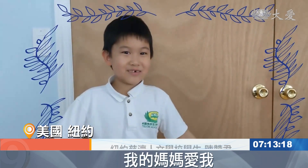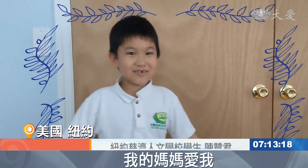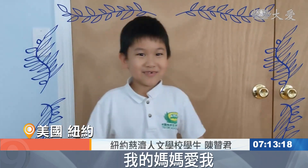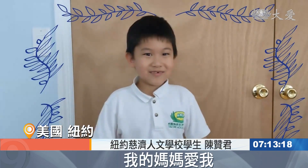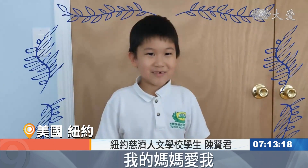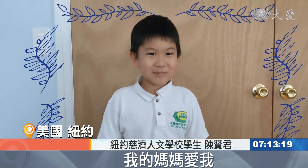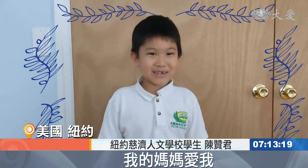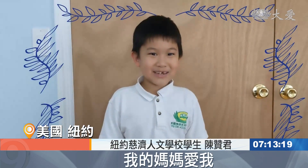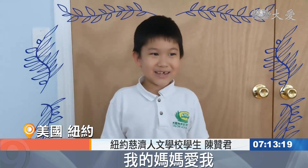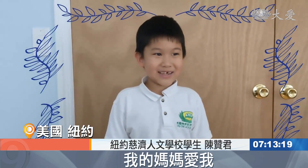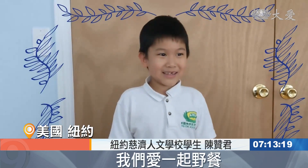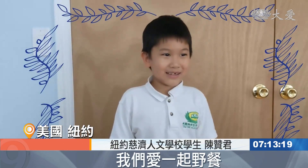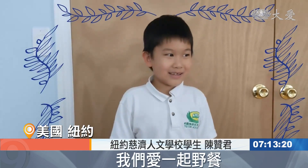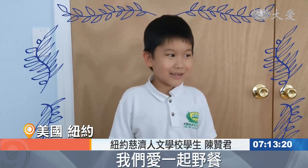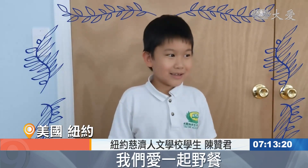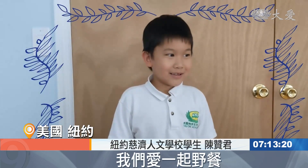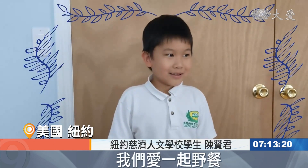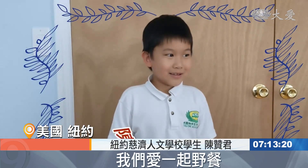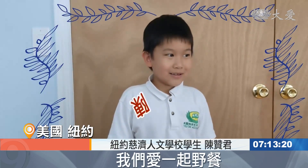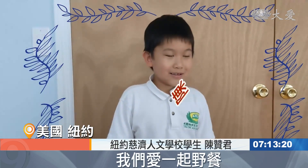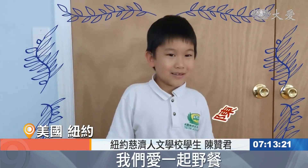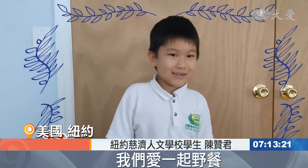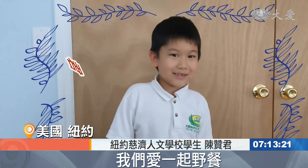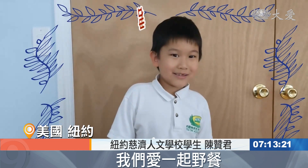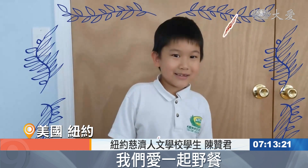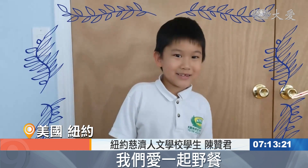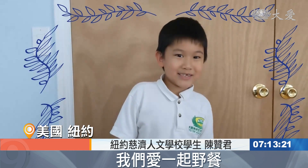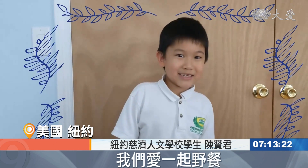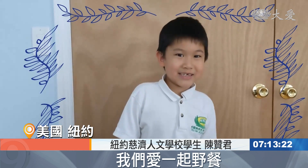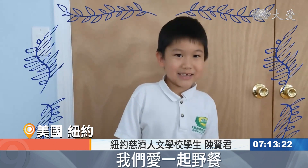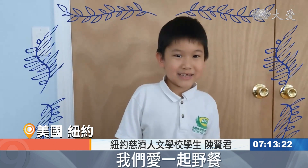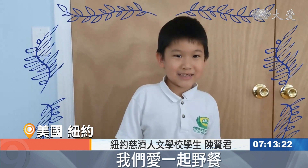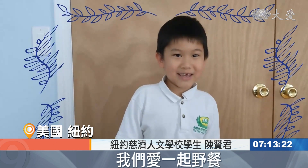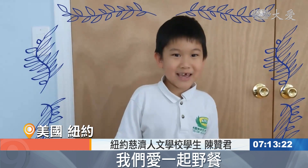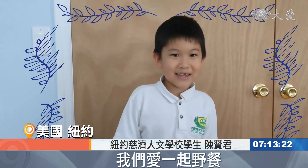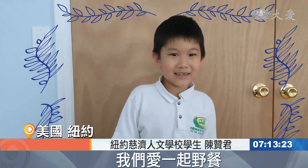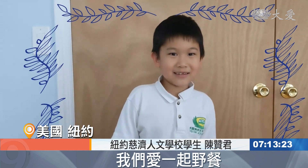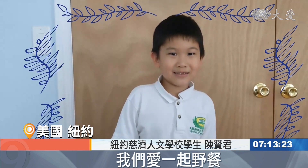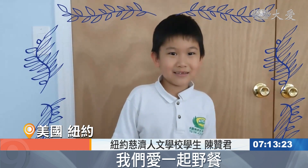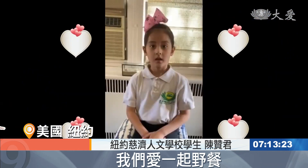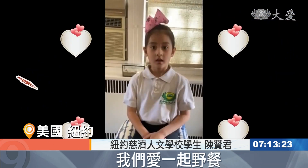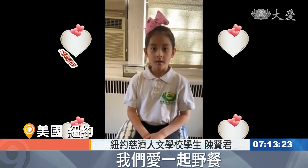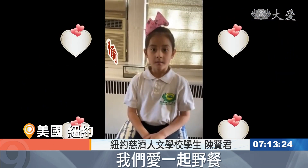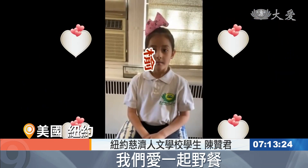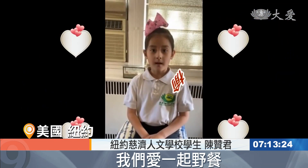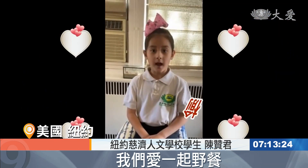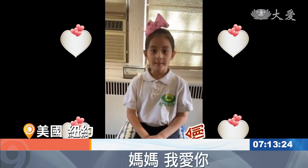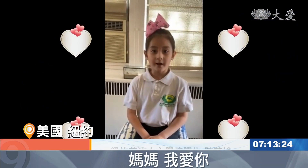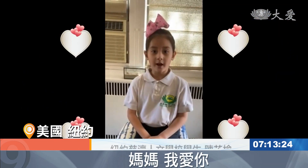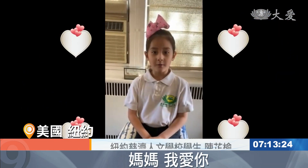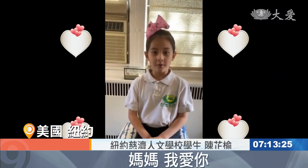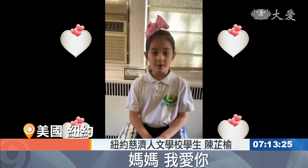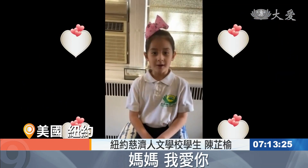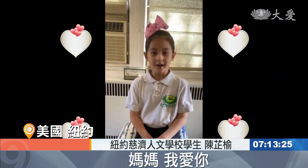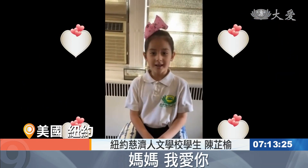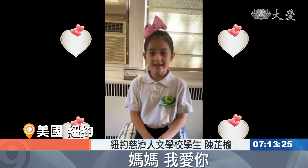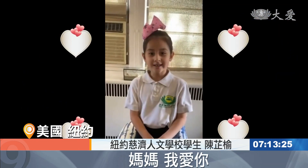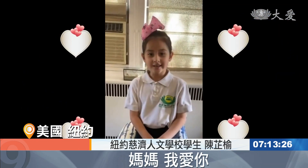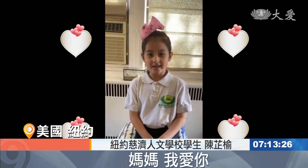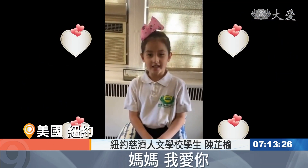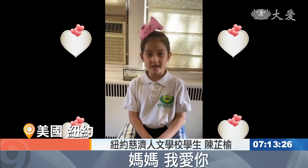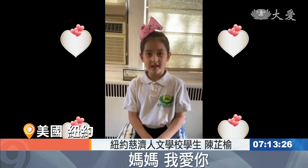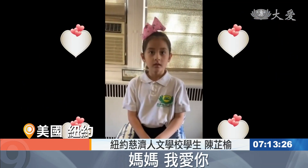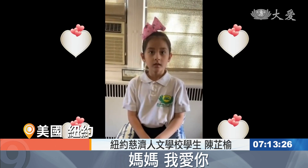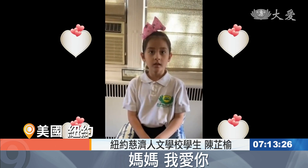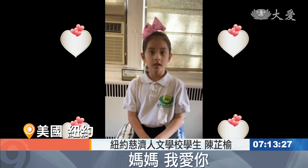我，我们爱，一起野餐。 妈妈，我爱